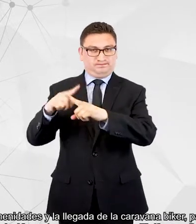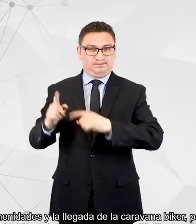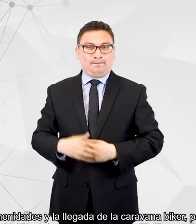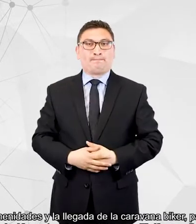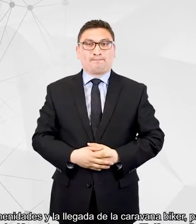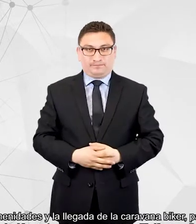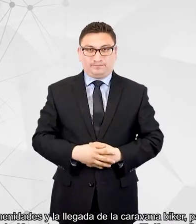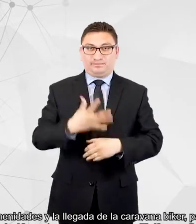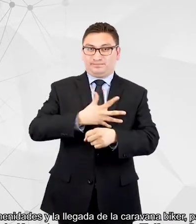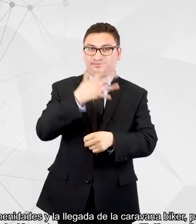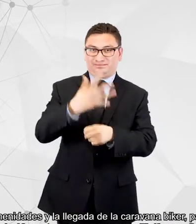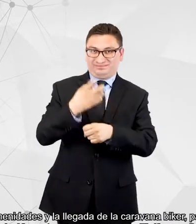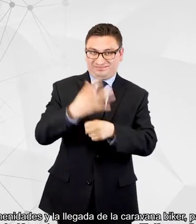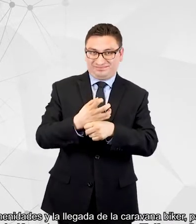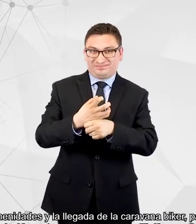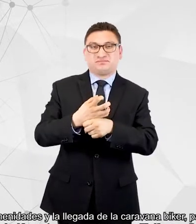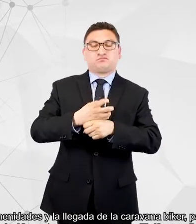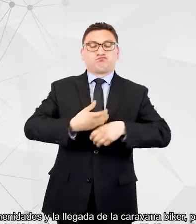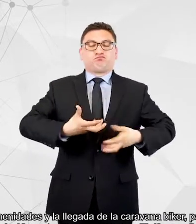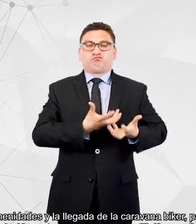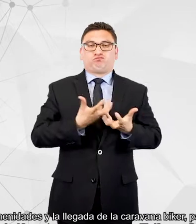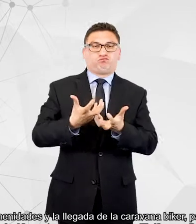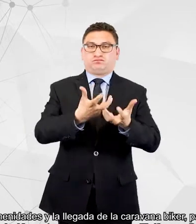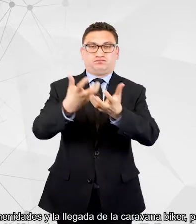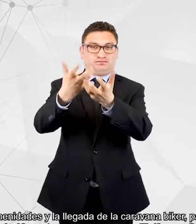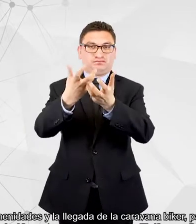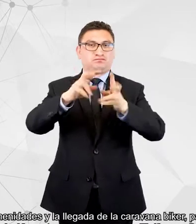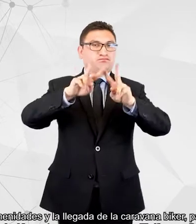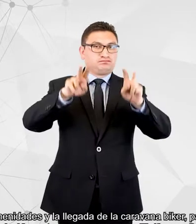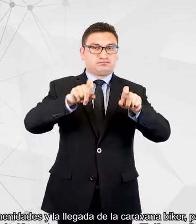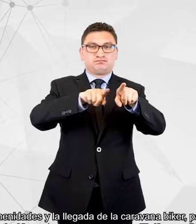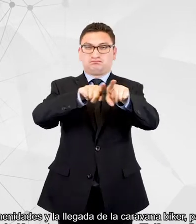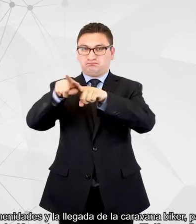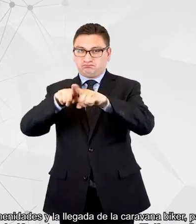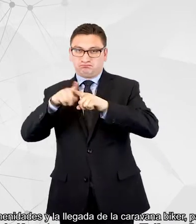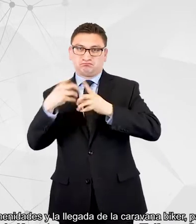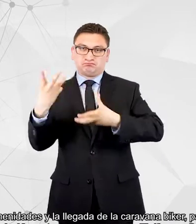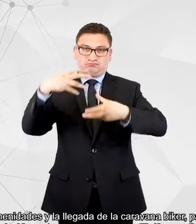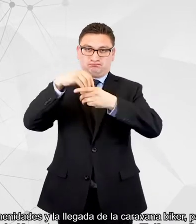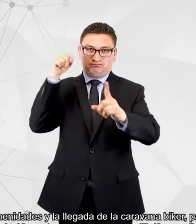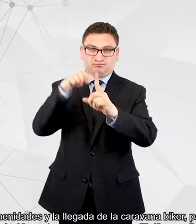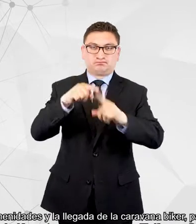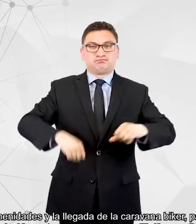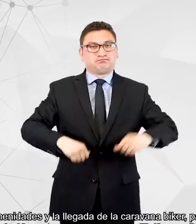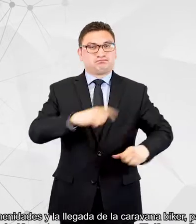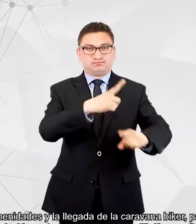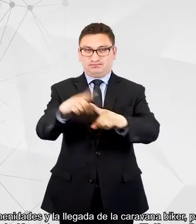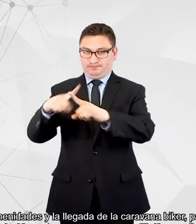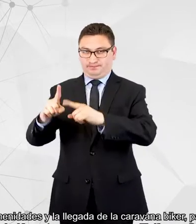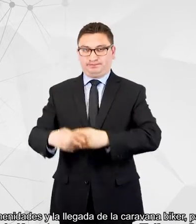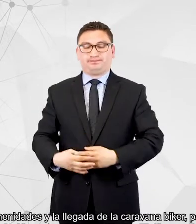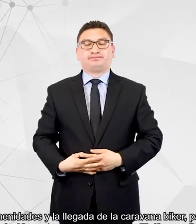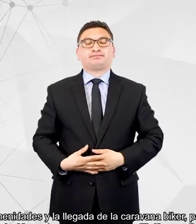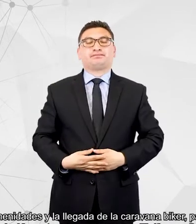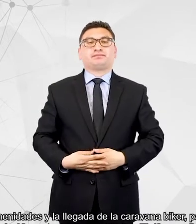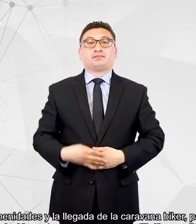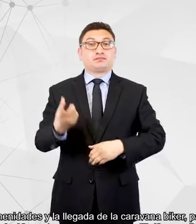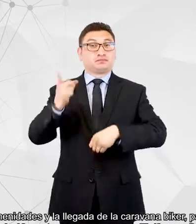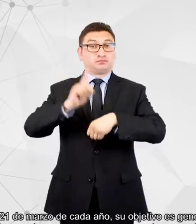caravana biker, parte de la quinta rodada La Hermandad por la Inclusión, entre otras actividades. El Día Mundial del Síndrome de Down se